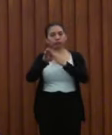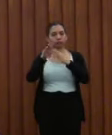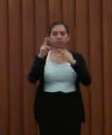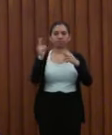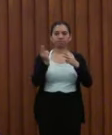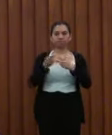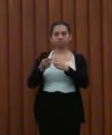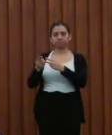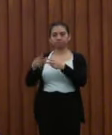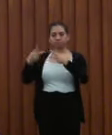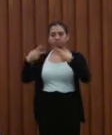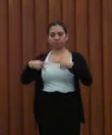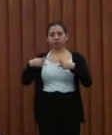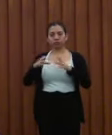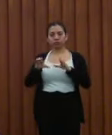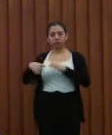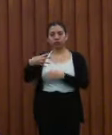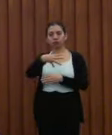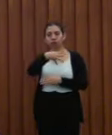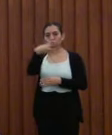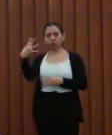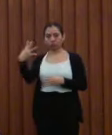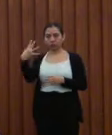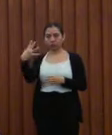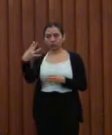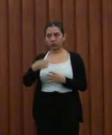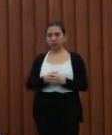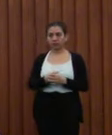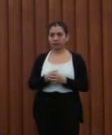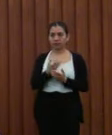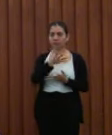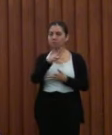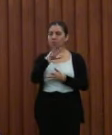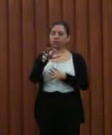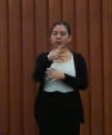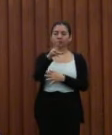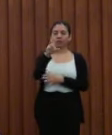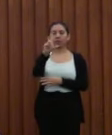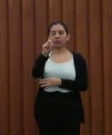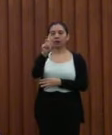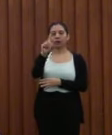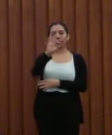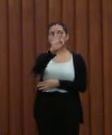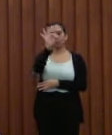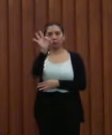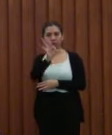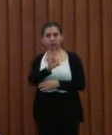de homicidios, de crímenes, que calculamos que es en 30%,